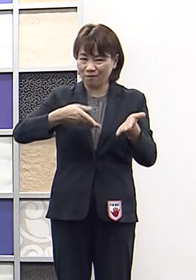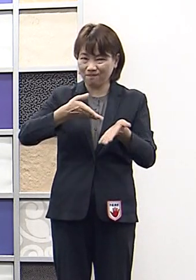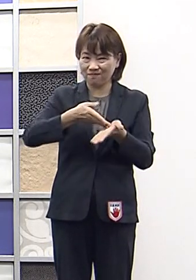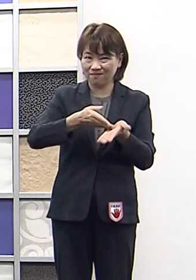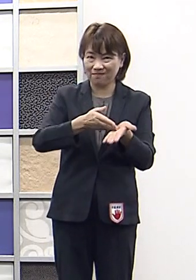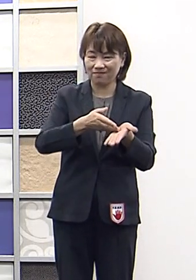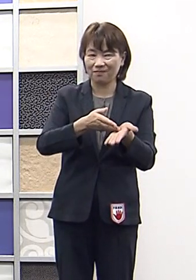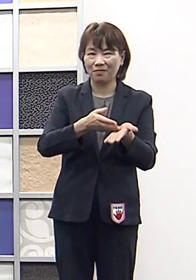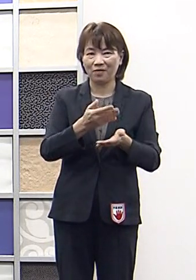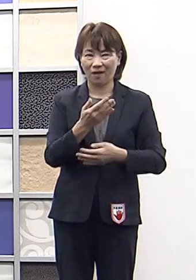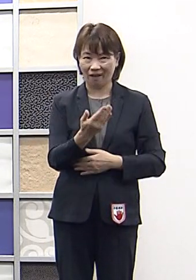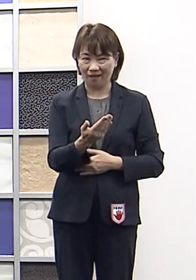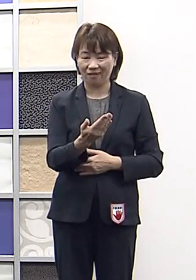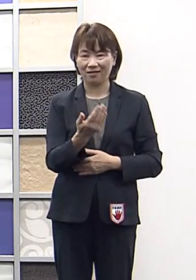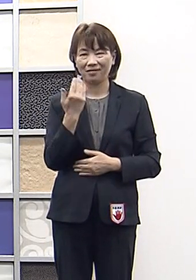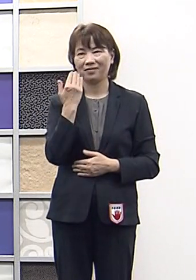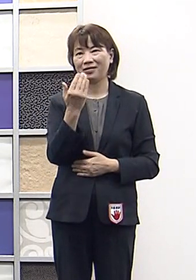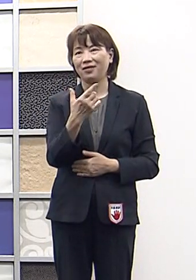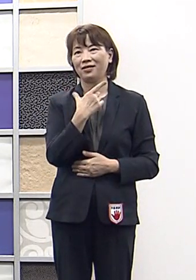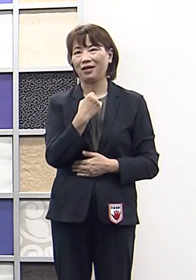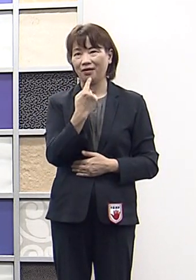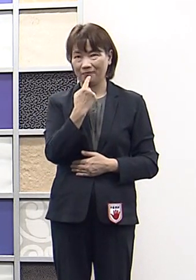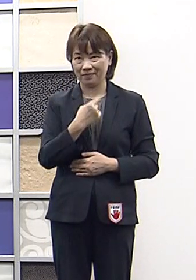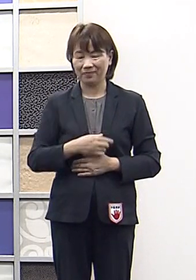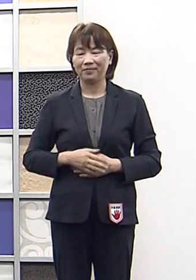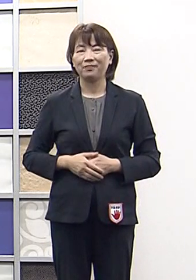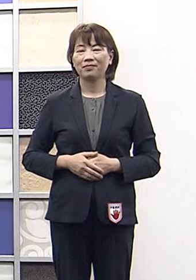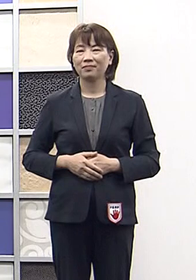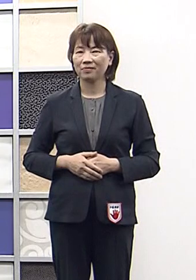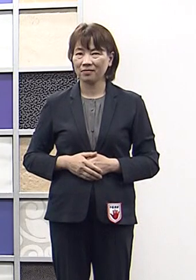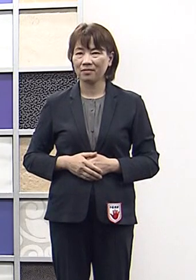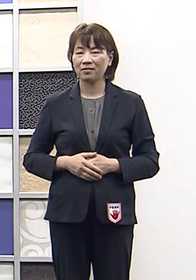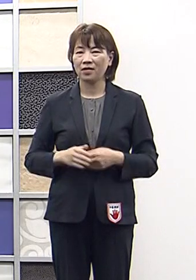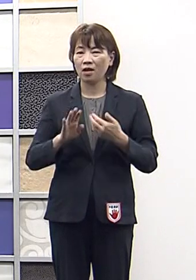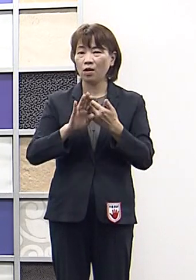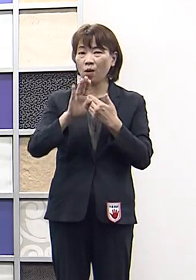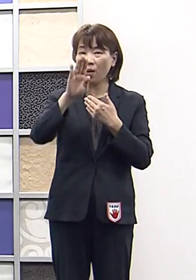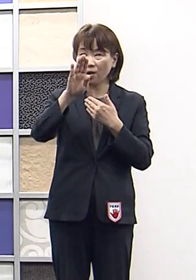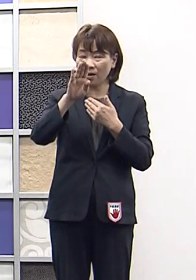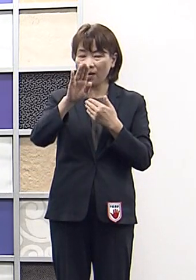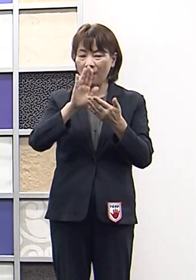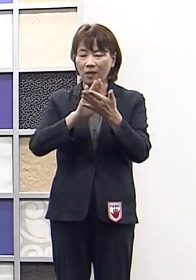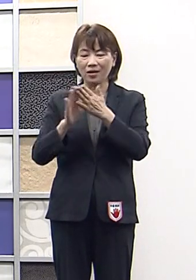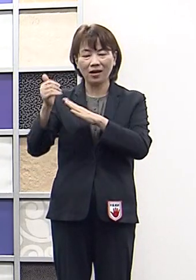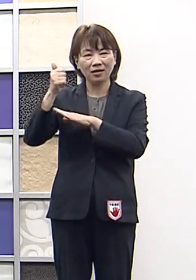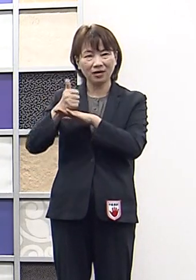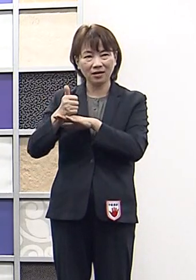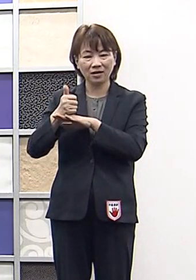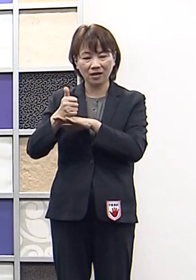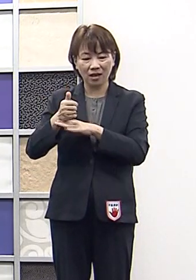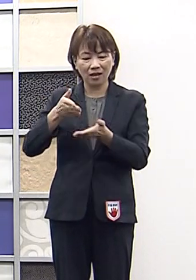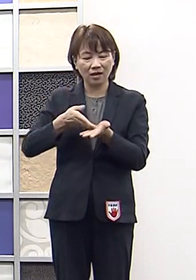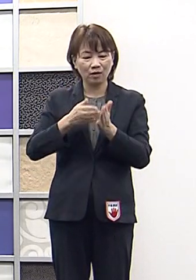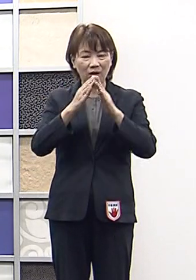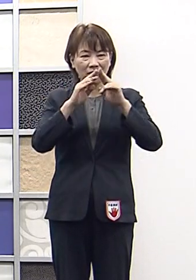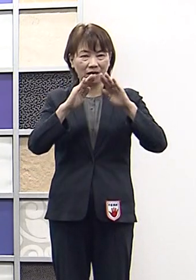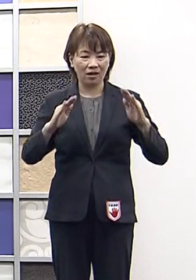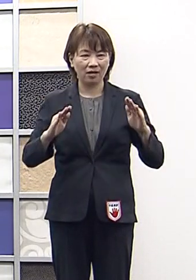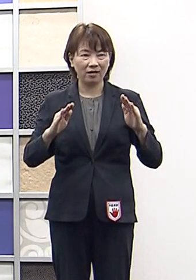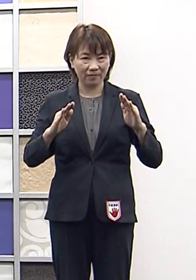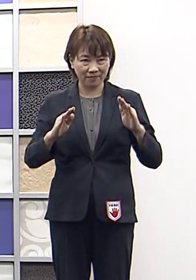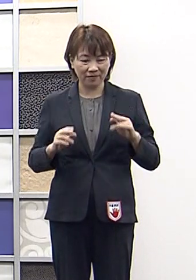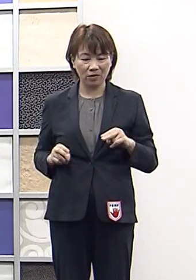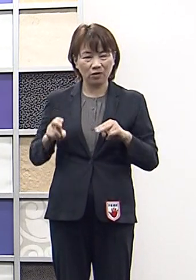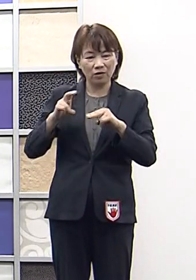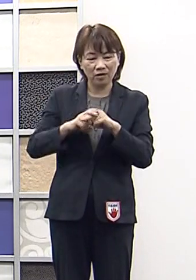かというところをお伺いしたいのと、あと今後知事がご出席される日程がもし現時点で決まっていれば合わせて教え